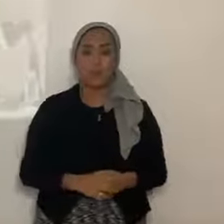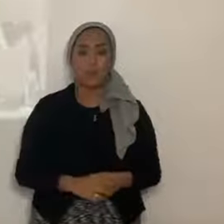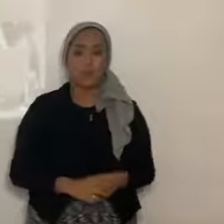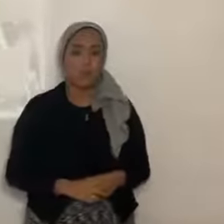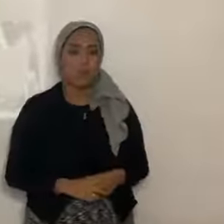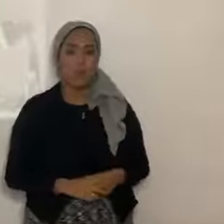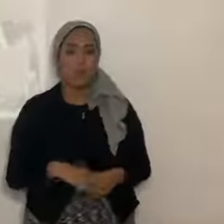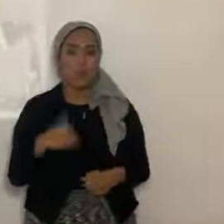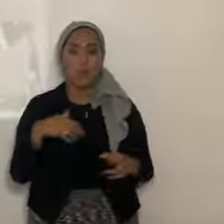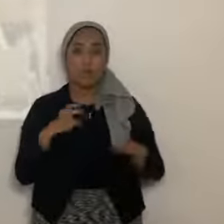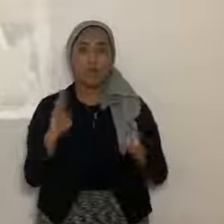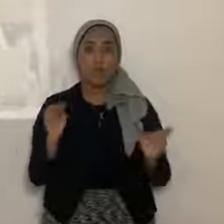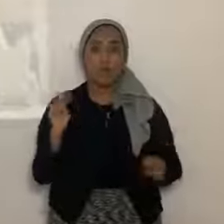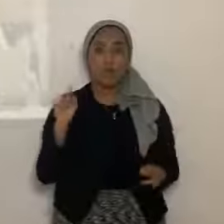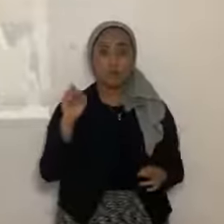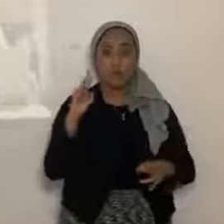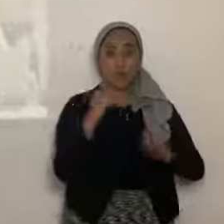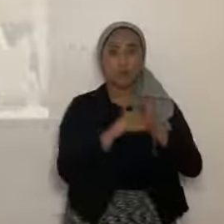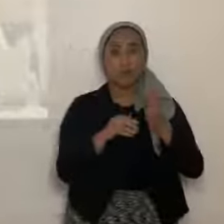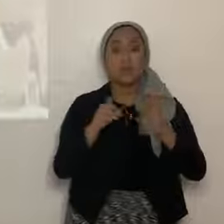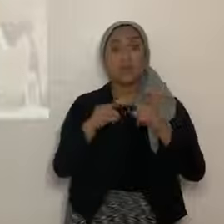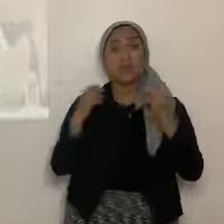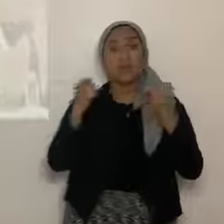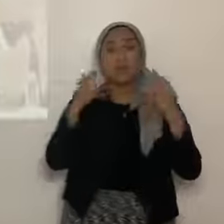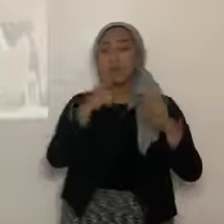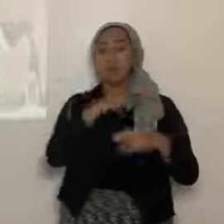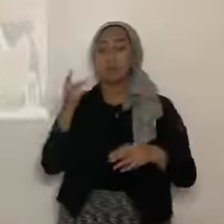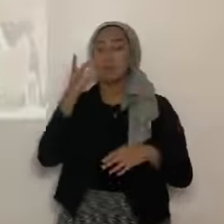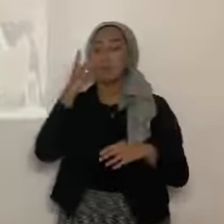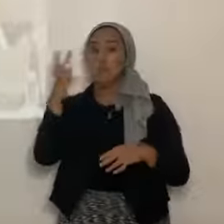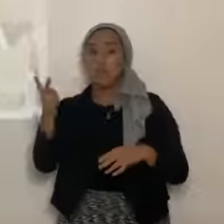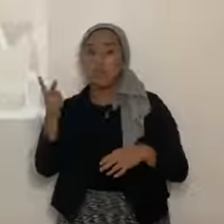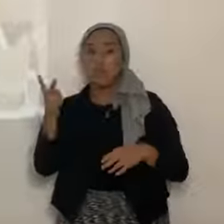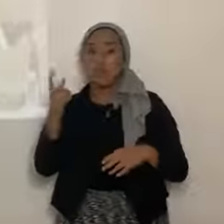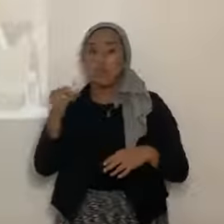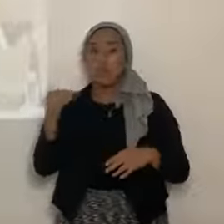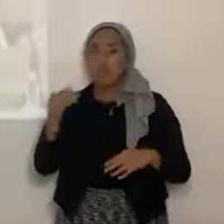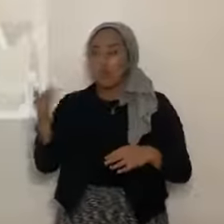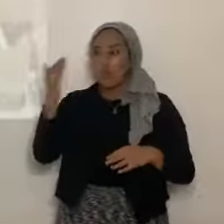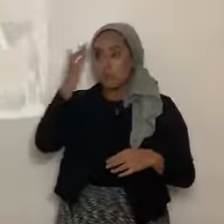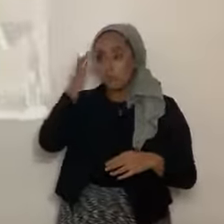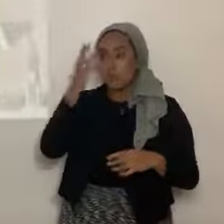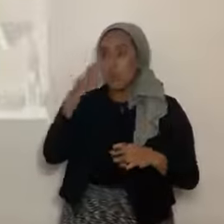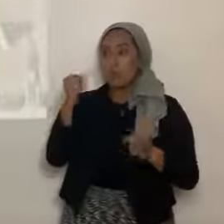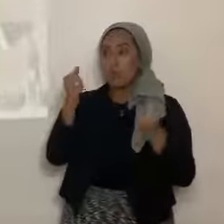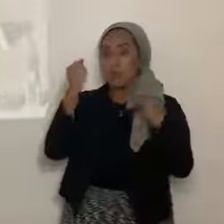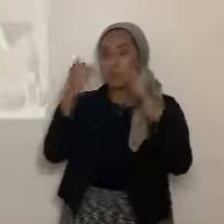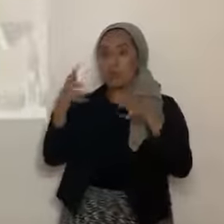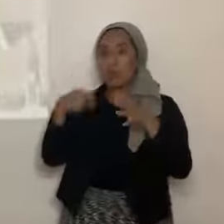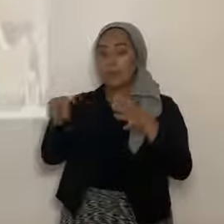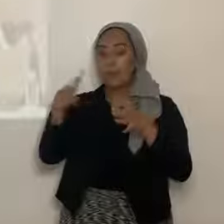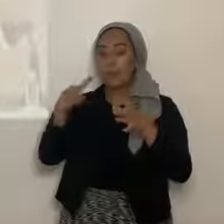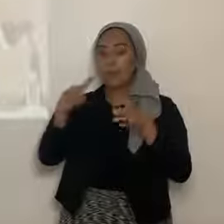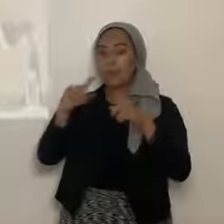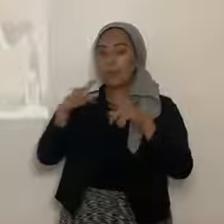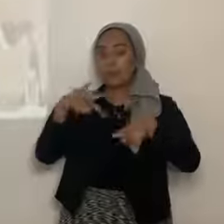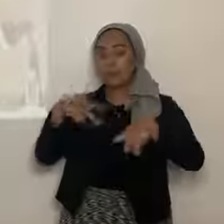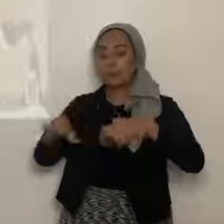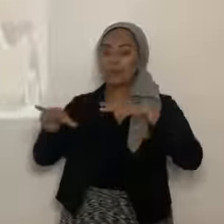Sí lo tienen, Marcos 6, 33, pero muchos los vieron ir y le reconocieron y muchos fueron allá a pie desde las ciudades y llegaron